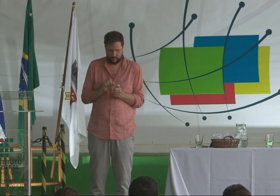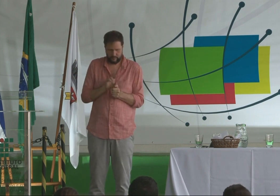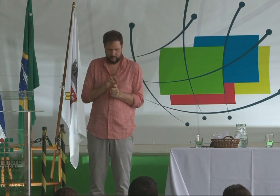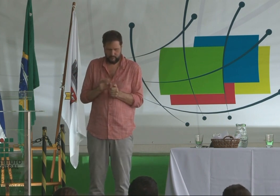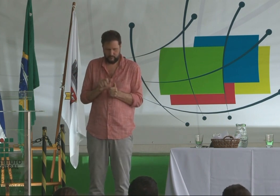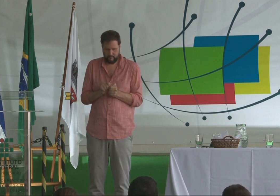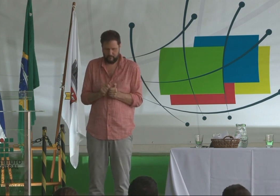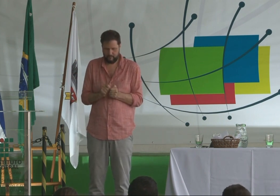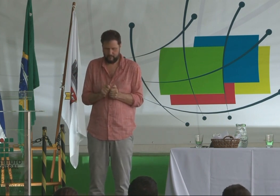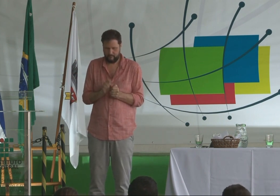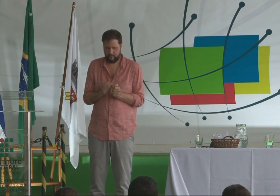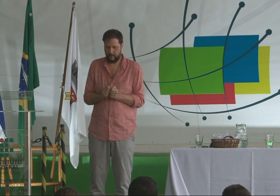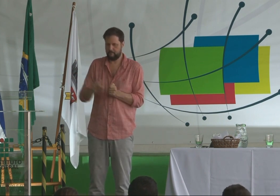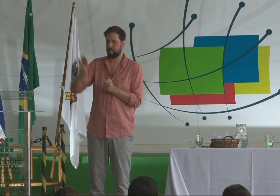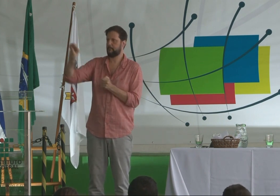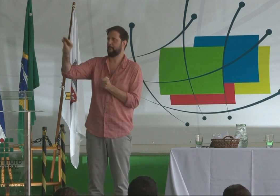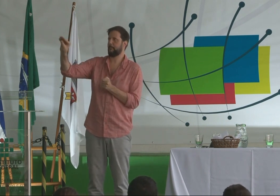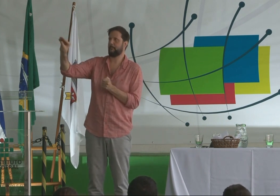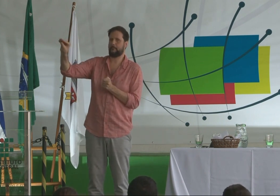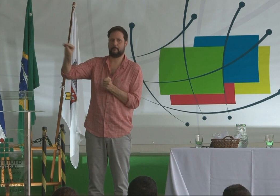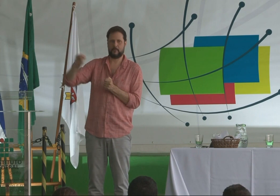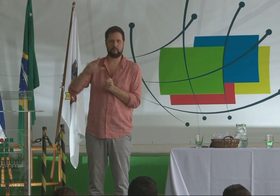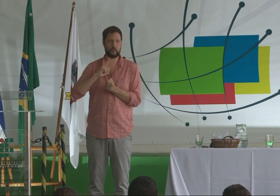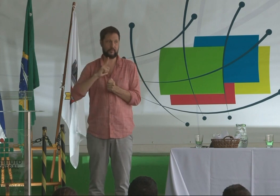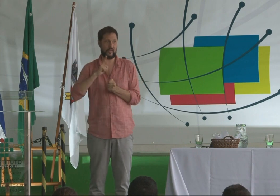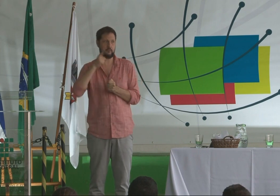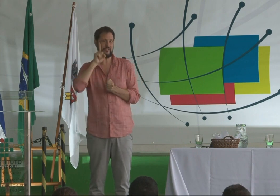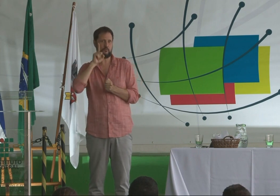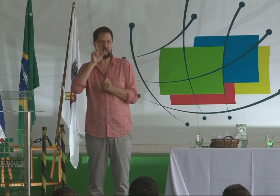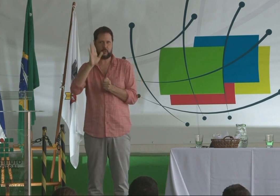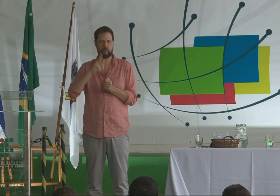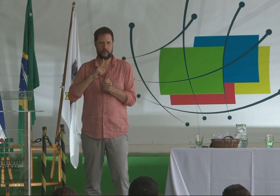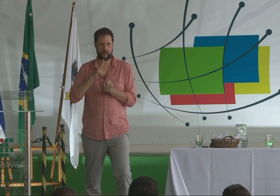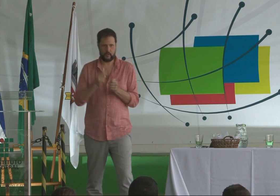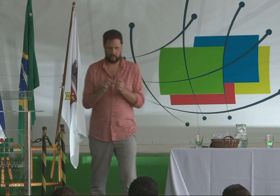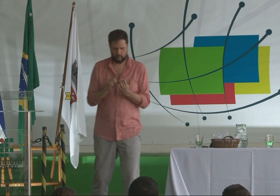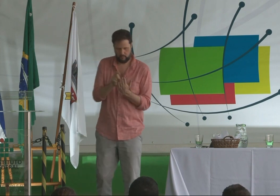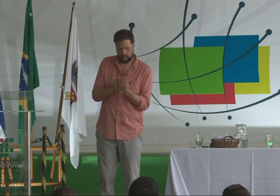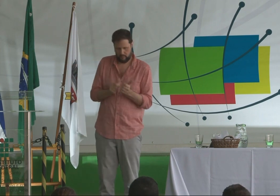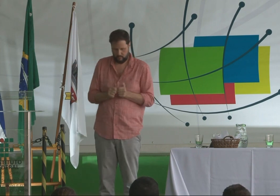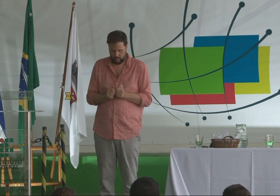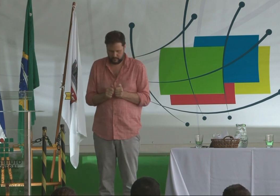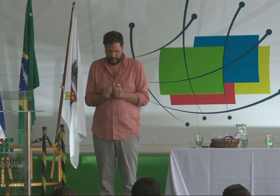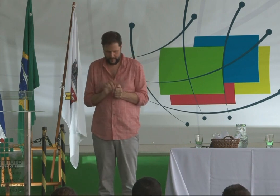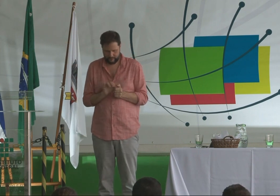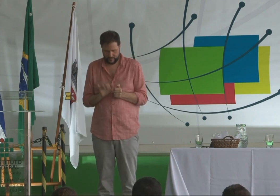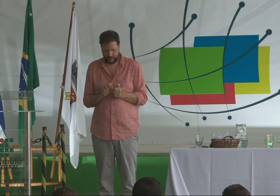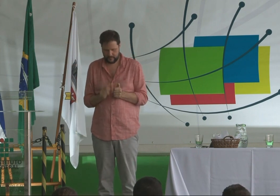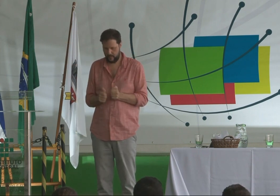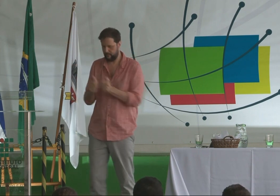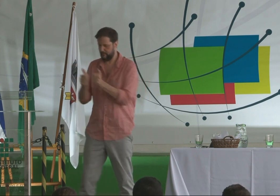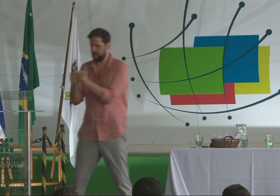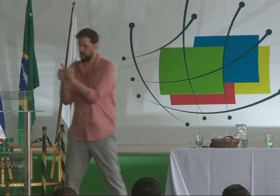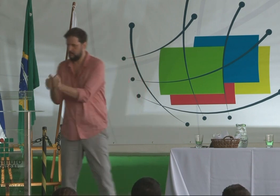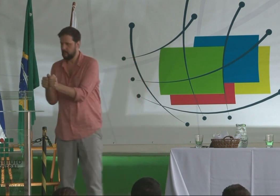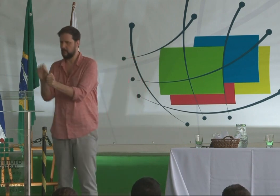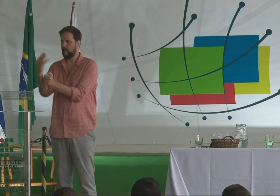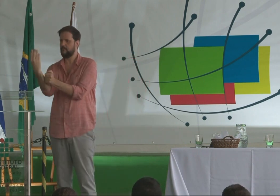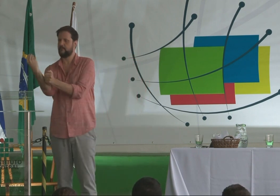possibilidade do celular como uma alternativa de tradução para a voz, por exemplo, nos Estados Unidos é algo mais comum. Já tem uma coisa mais envolvida, porque